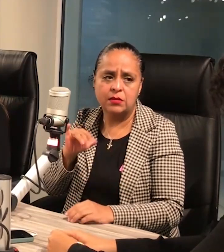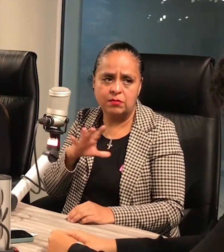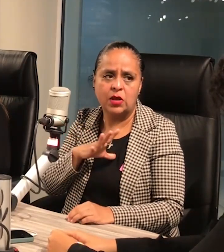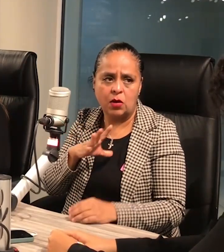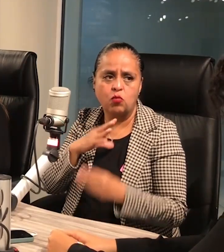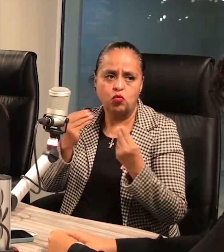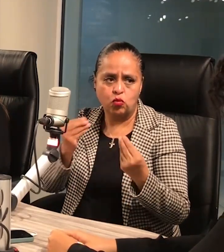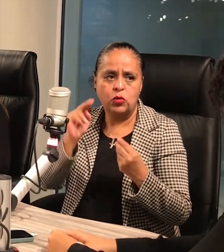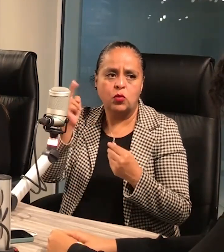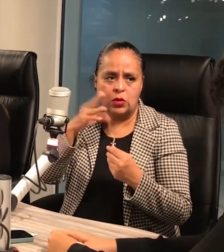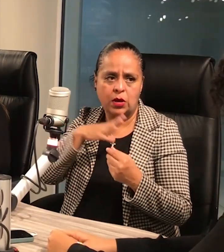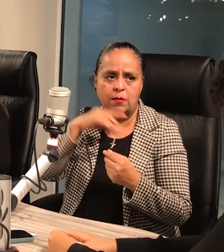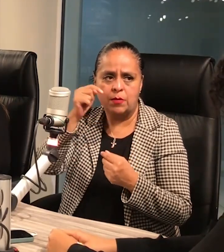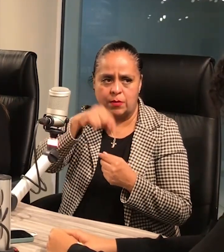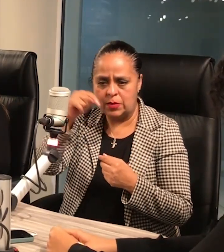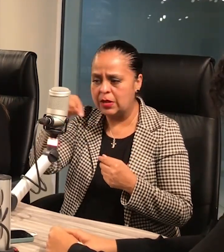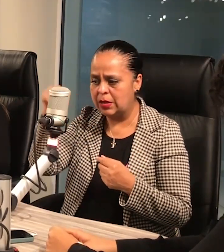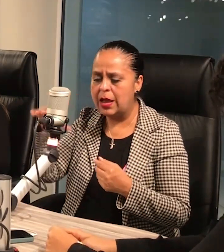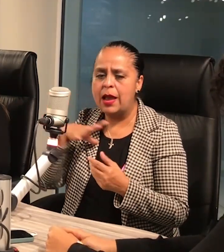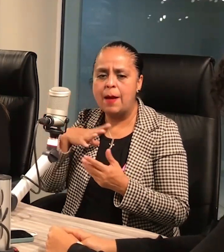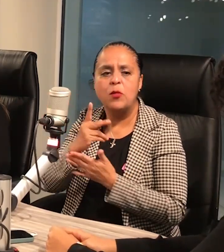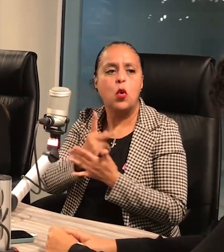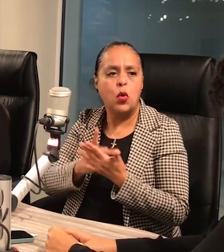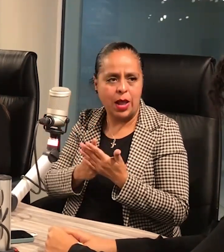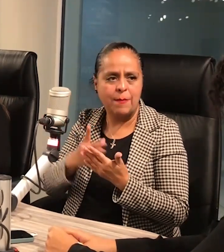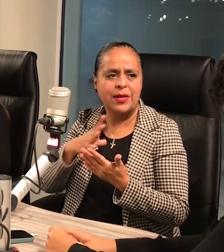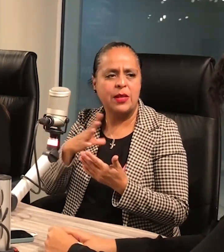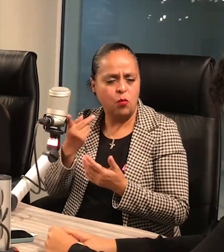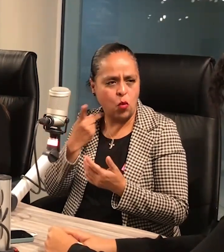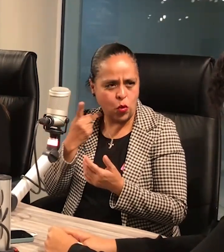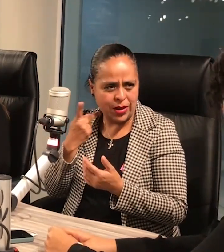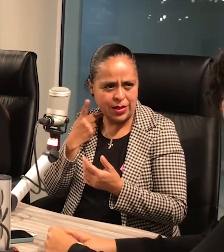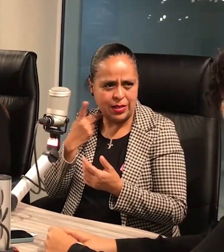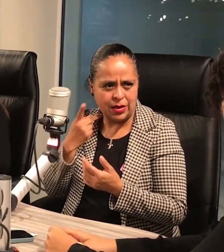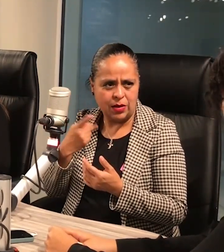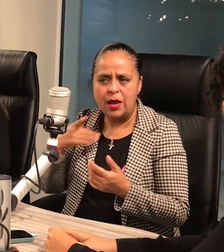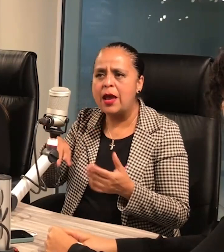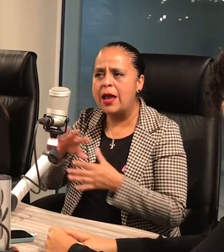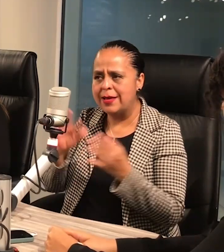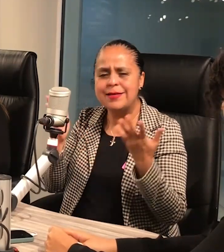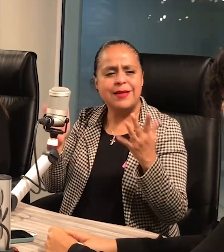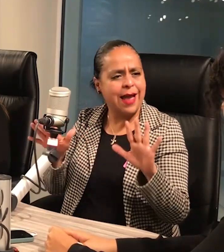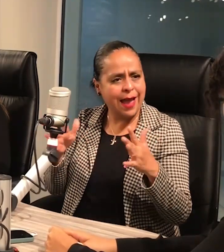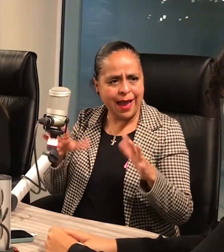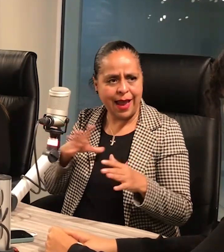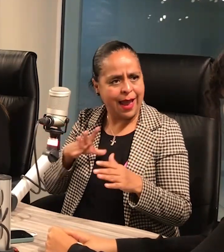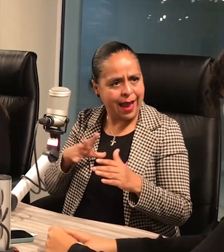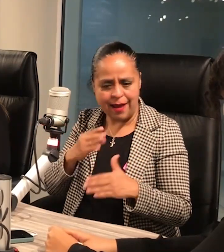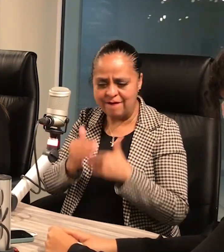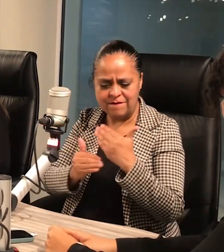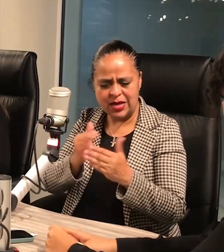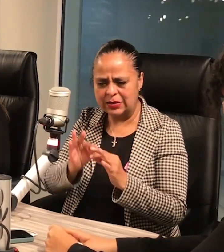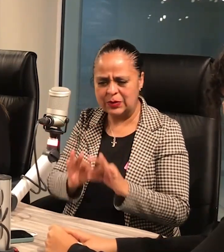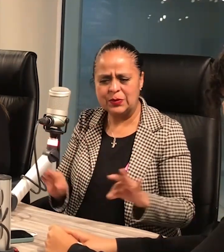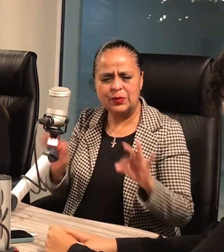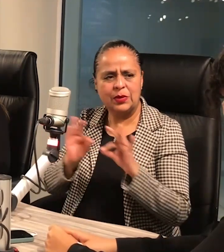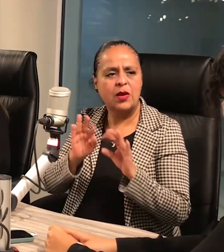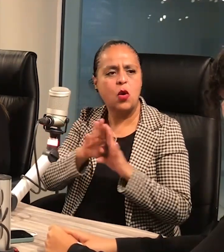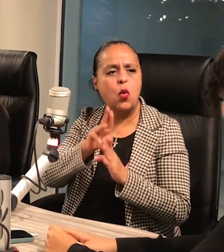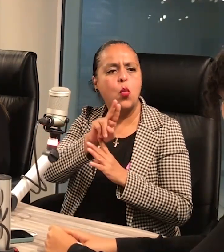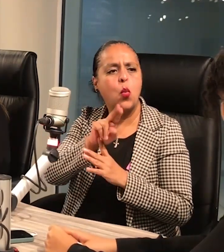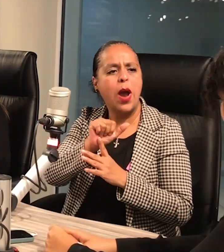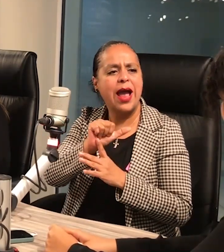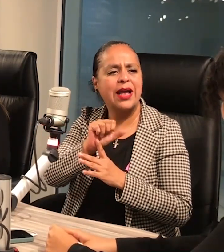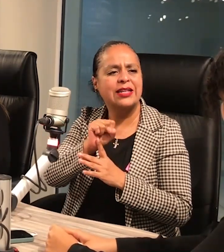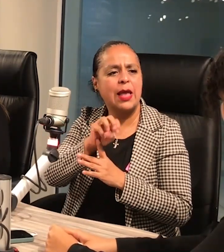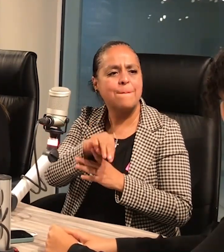muchas universidades que tienen programas y tienen políticas, como te lo menciono, que ya traen un avance importante. Por ejemplo, la